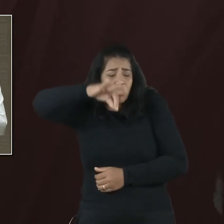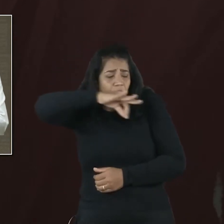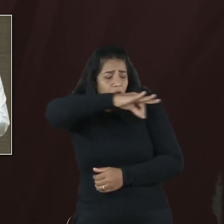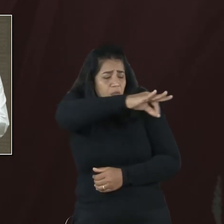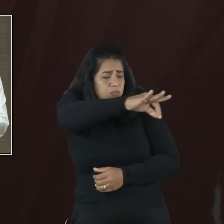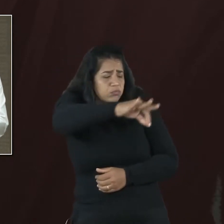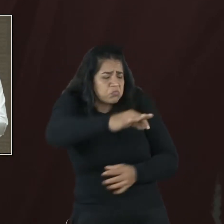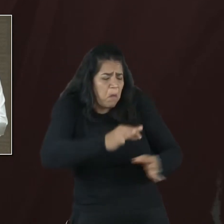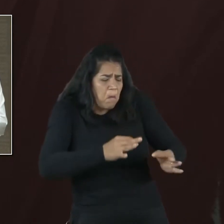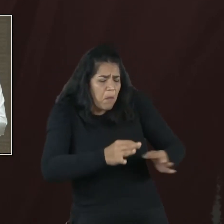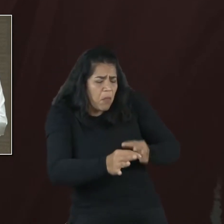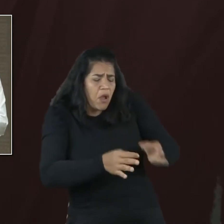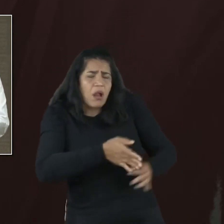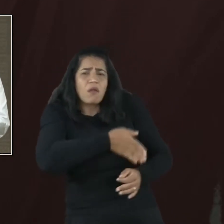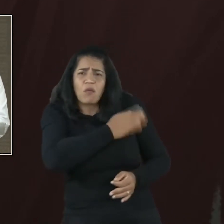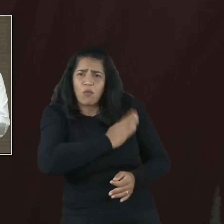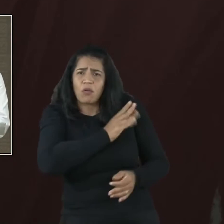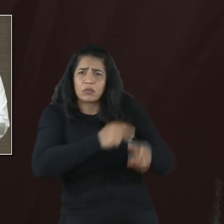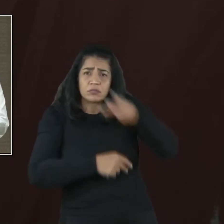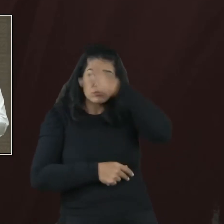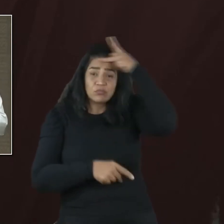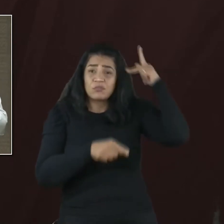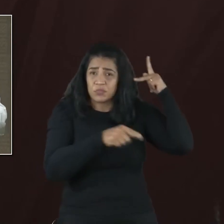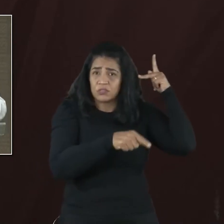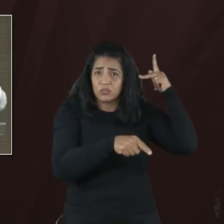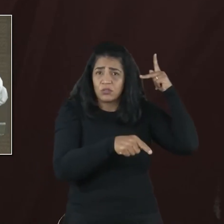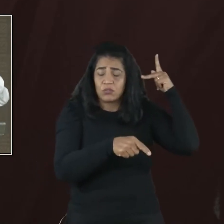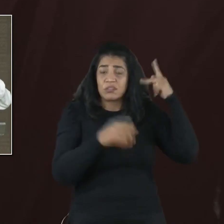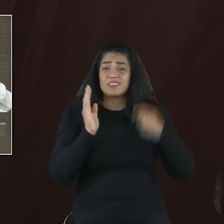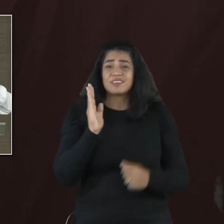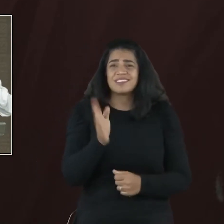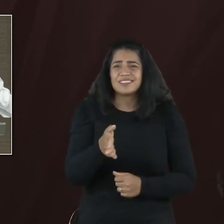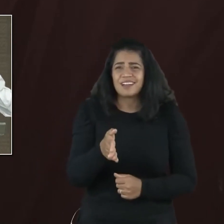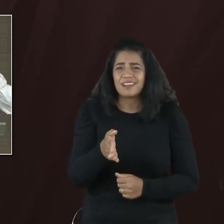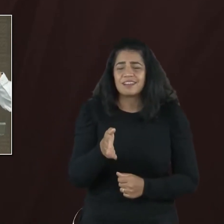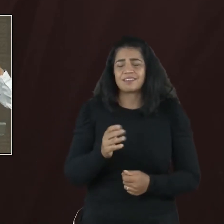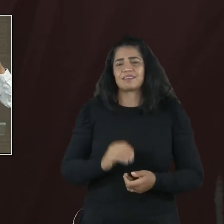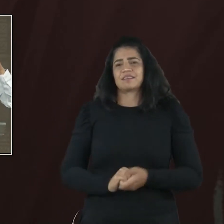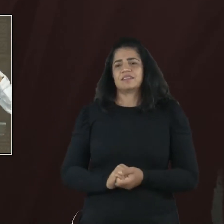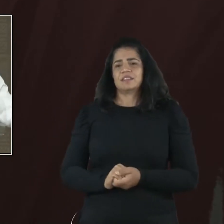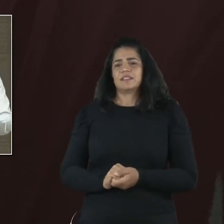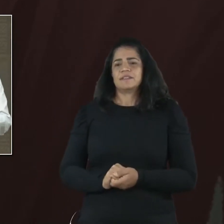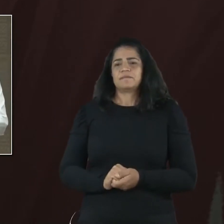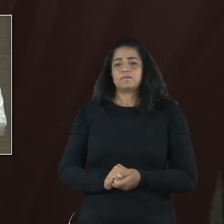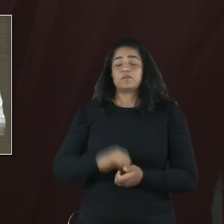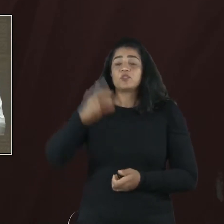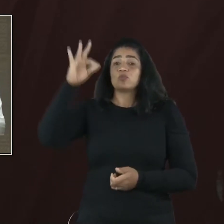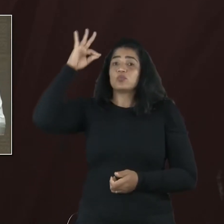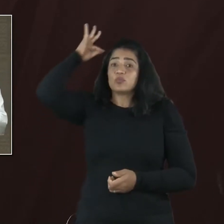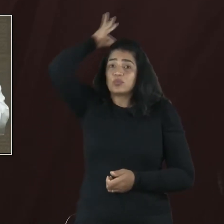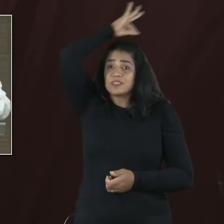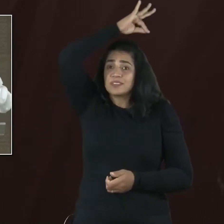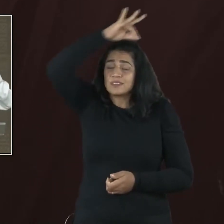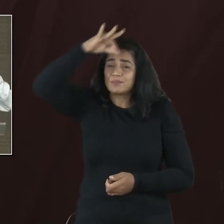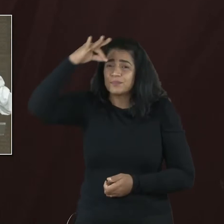daquela pessoa. Irmão, o Espírito é o único que é onisciente,